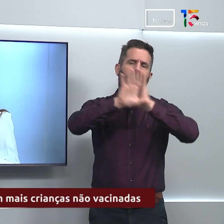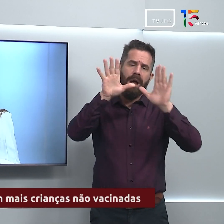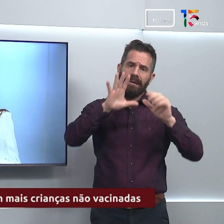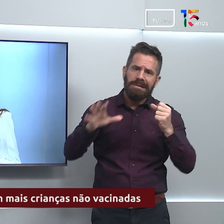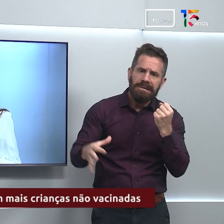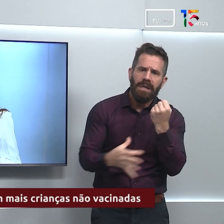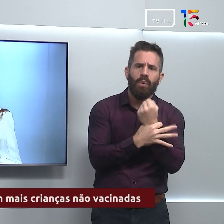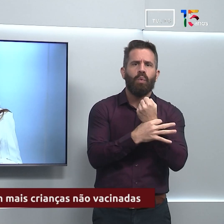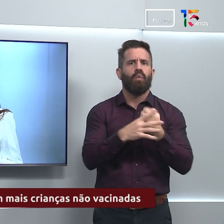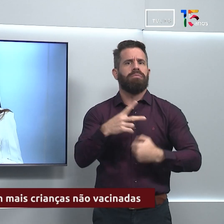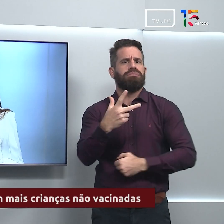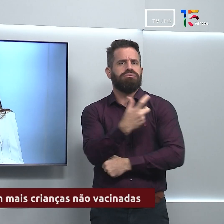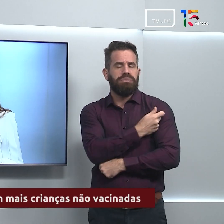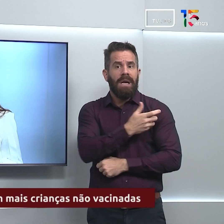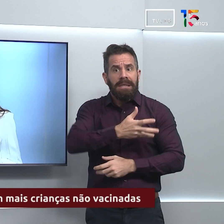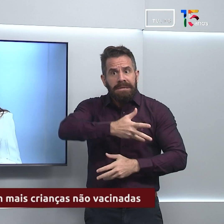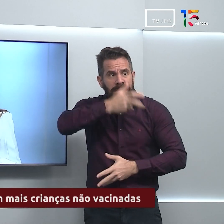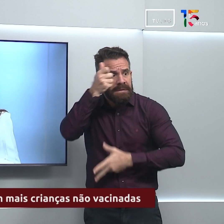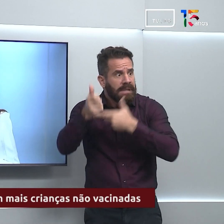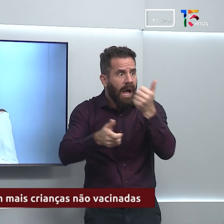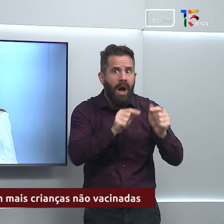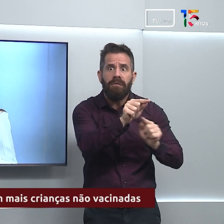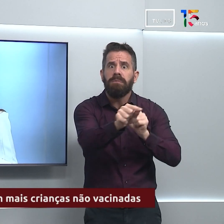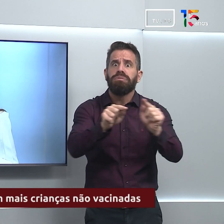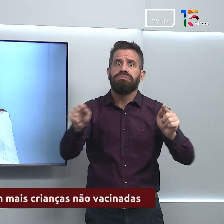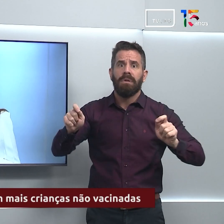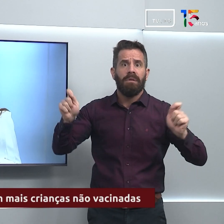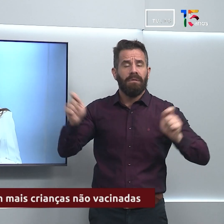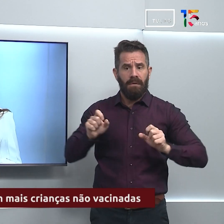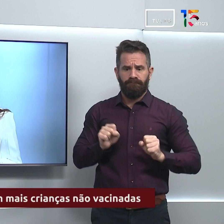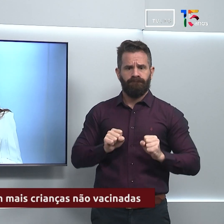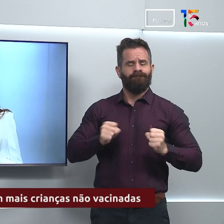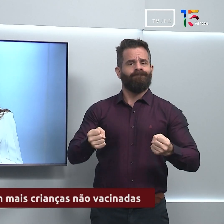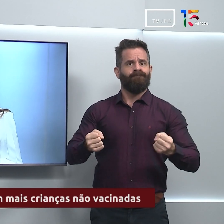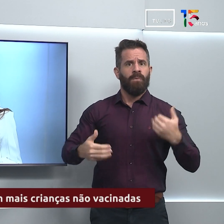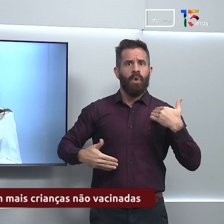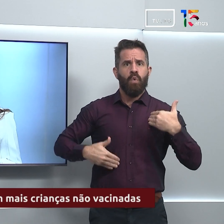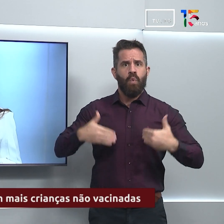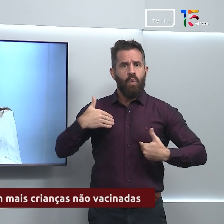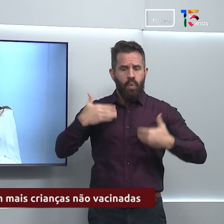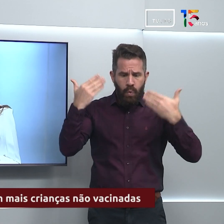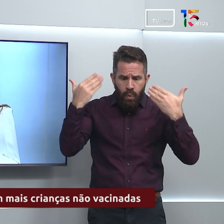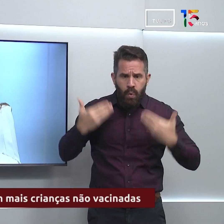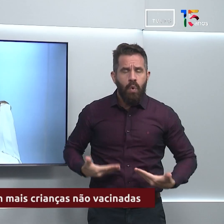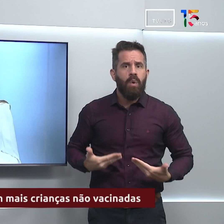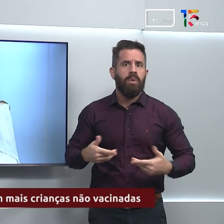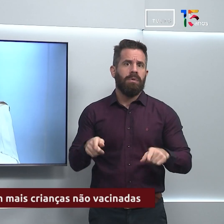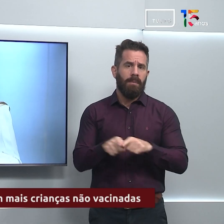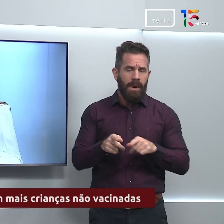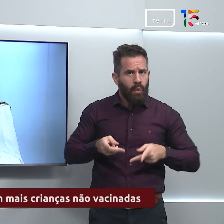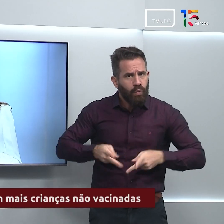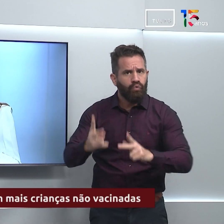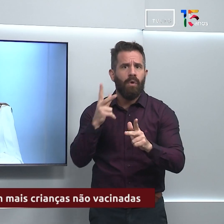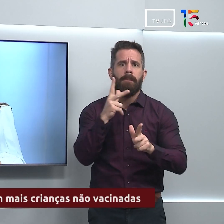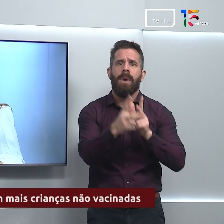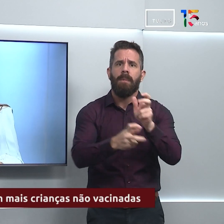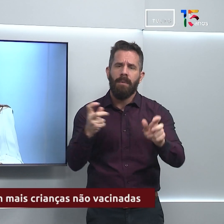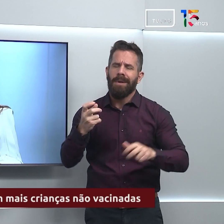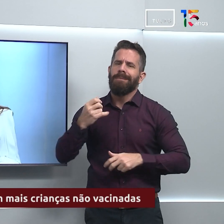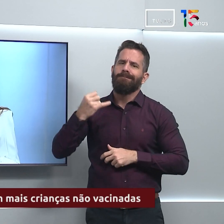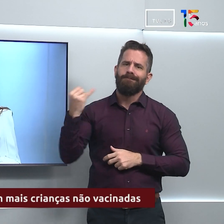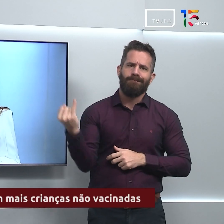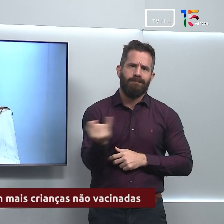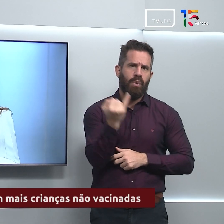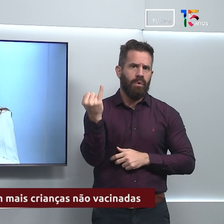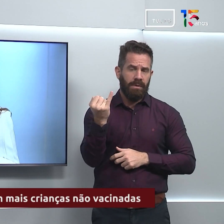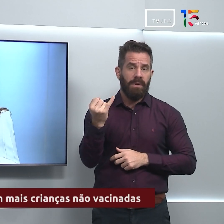seguras, elas salvam vidas e que nós precisamos continuar, né, vacinando. Então nós precisamos garantir que as coberturas vacinais fiquem